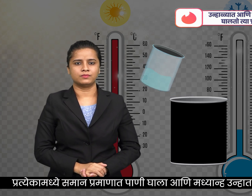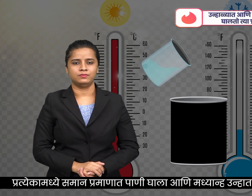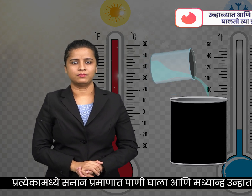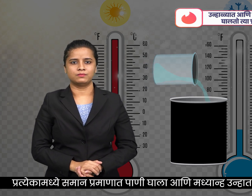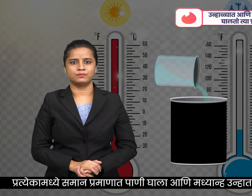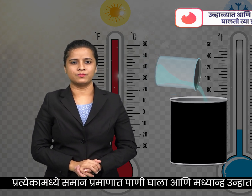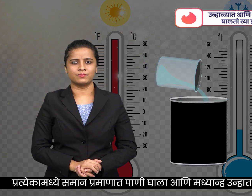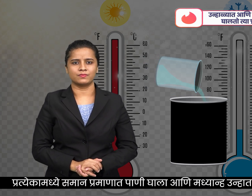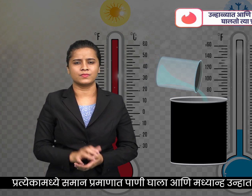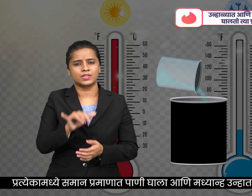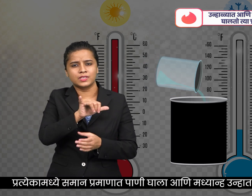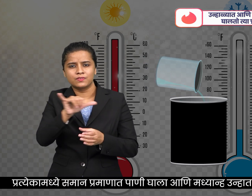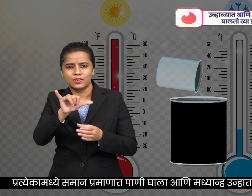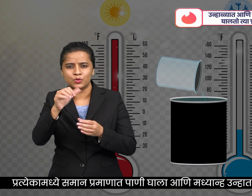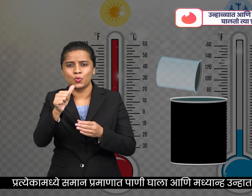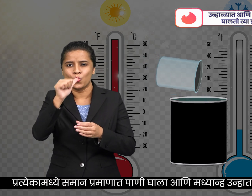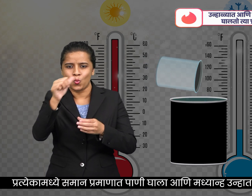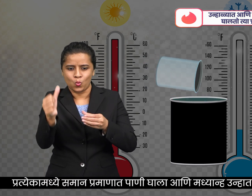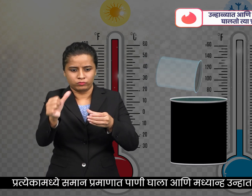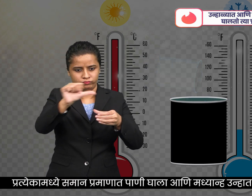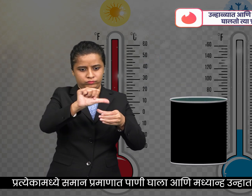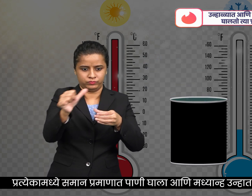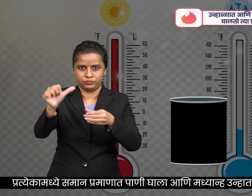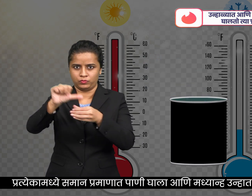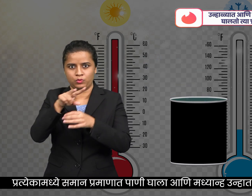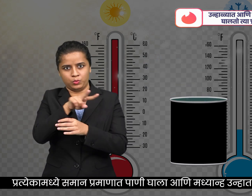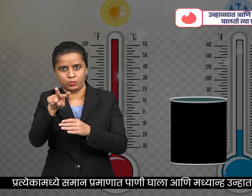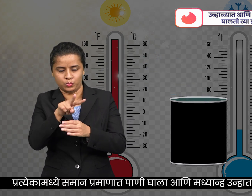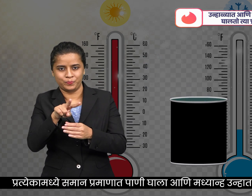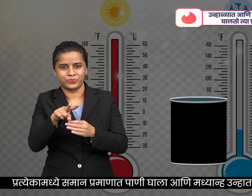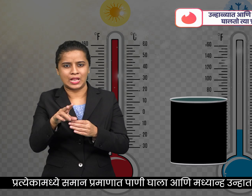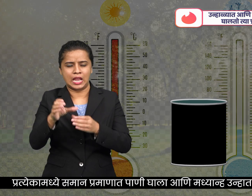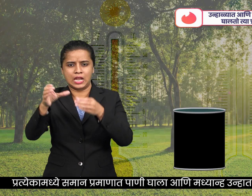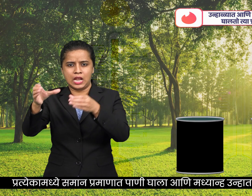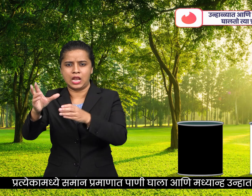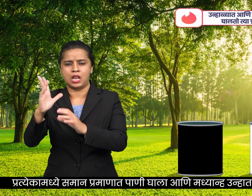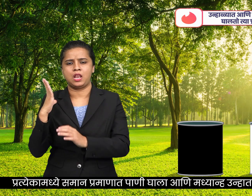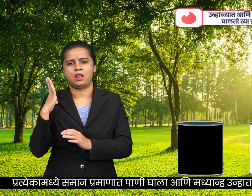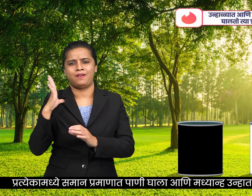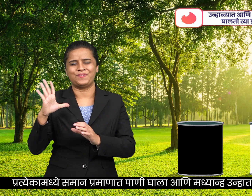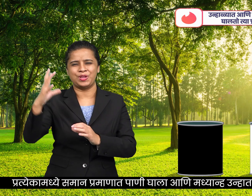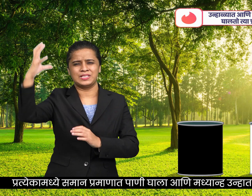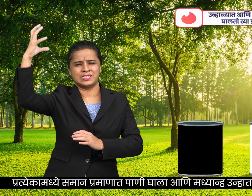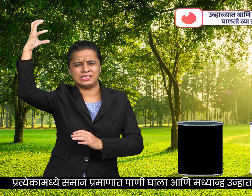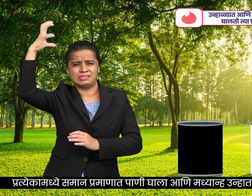प्रत्येकामध्ये समान प्रमाणात पाणी घाला आणि मध्यान्ह उन्हात सुमारे 1 तास सोडा.